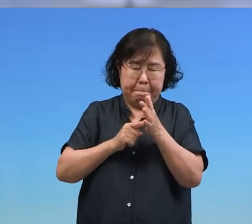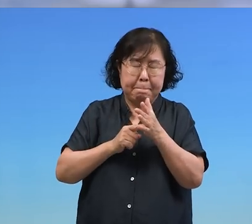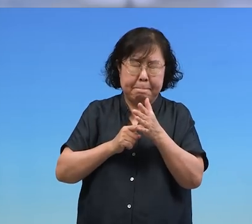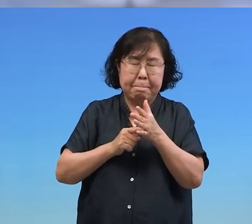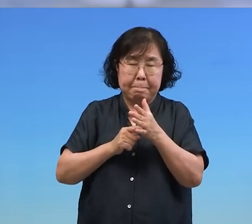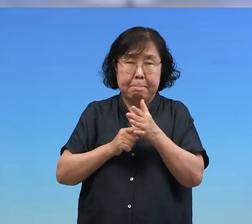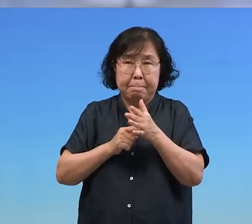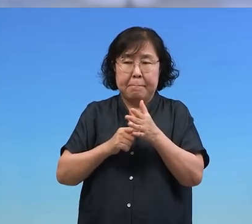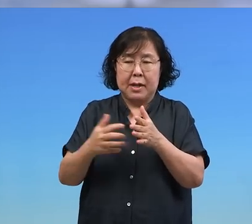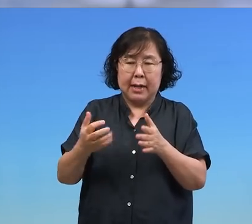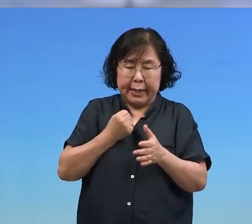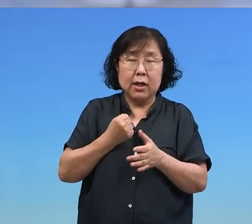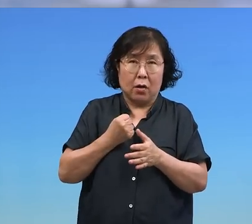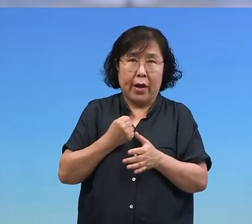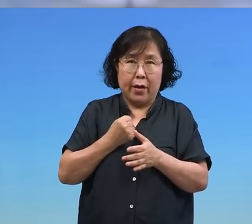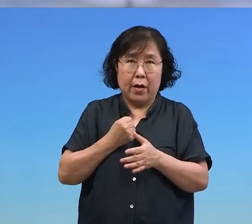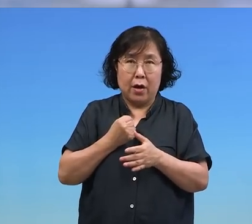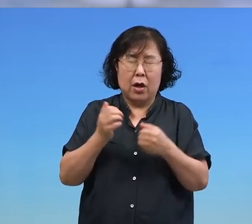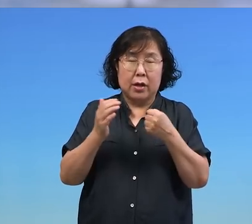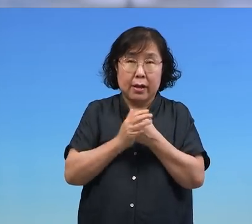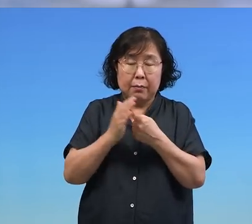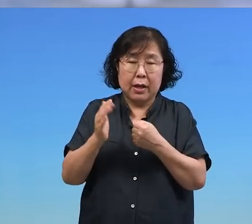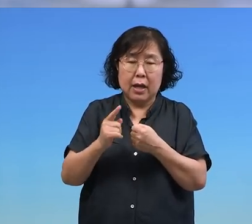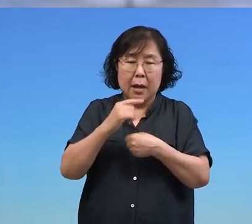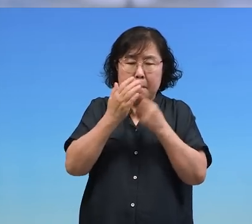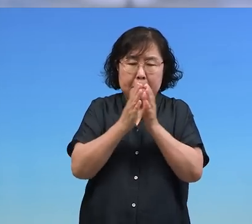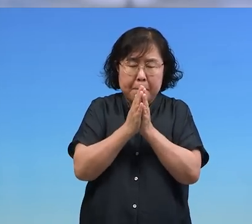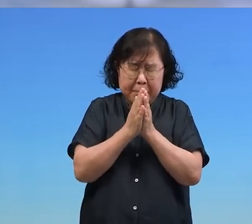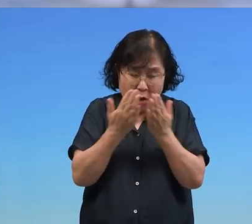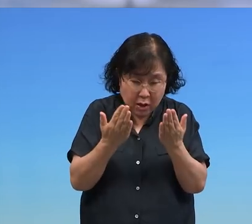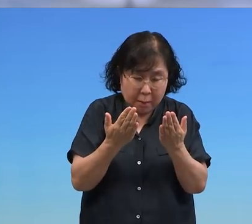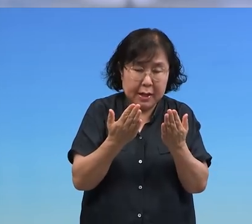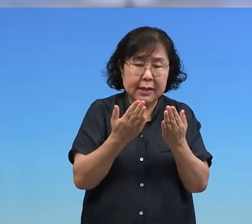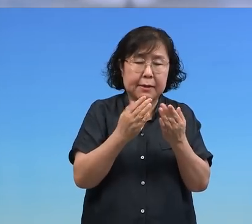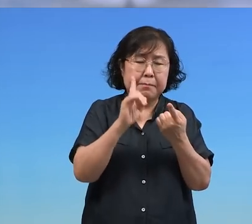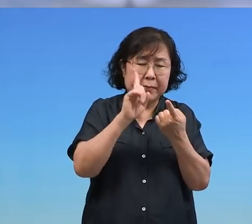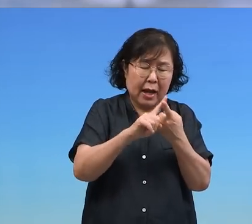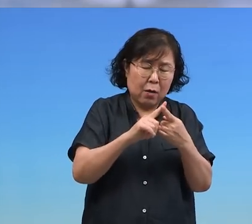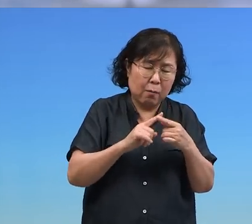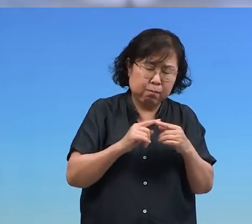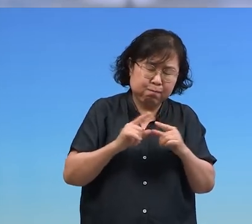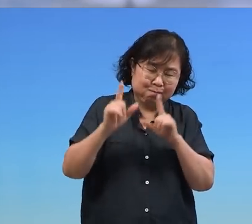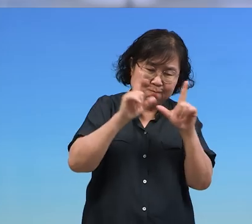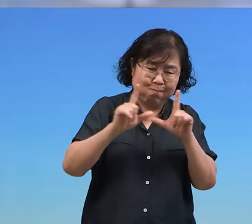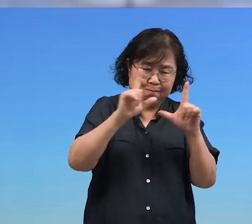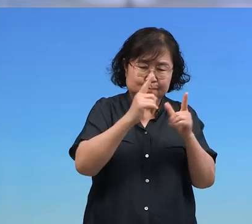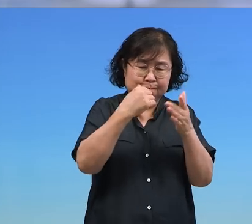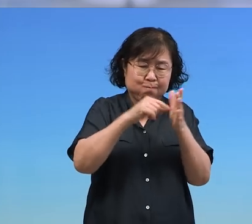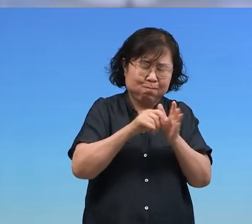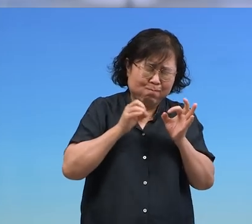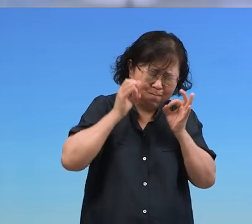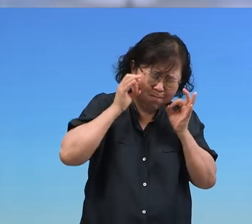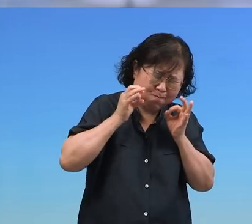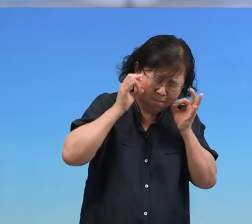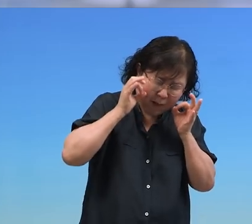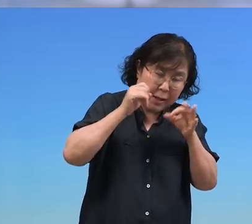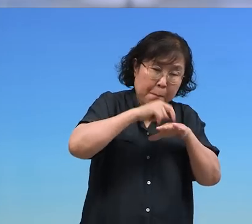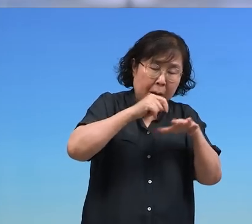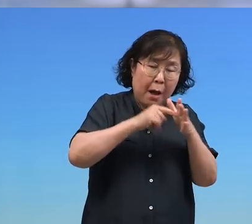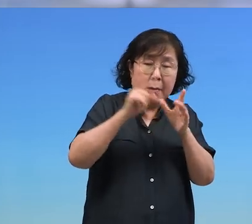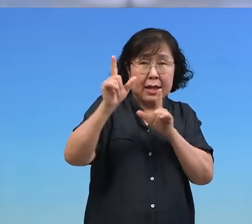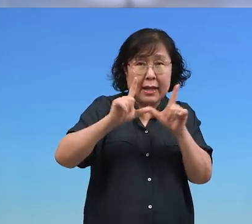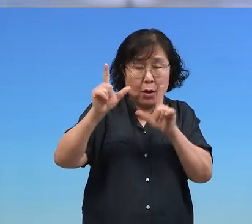하나님을 의식하고 두려워하는 사람들이 가지는 이 말씀대로 살려고 애쓰는 그런 마음의 태도 이게